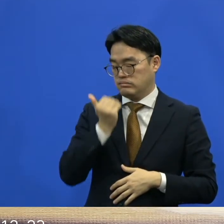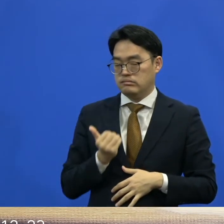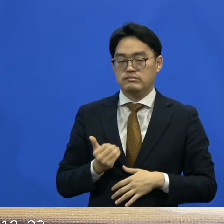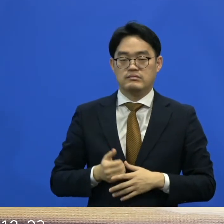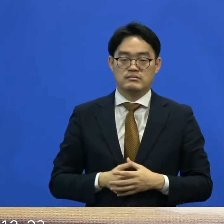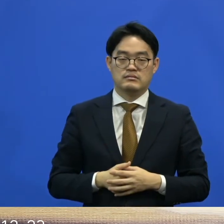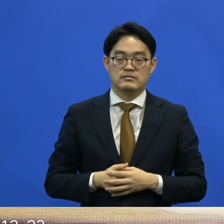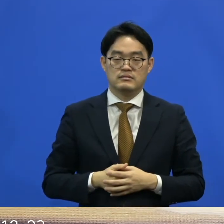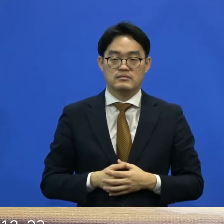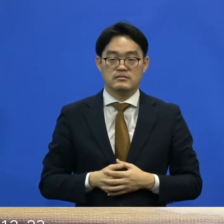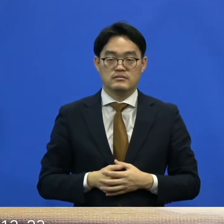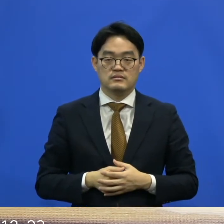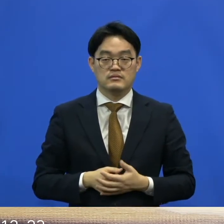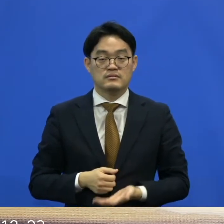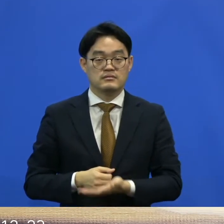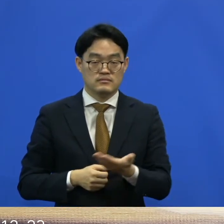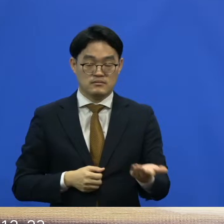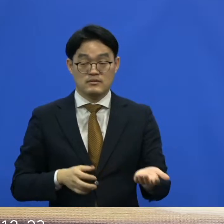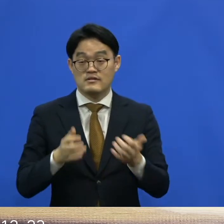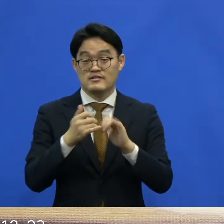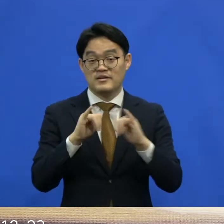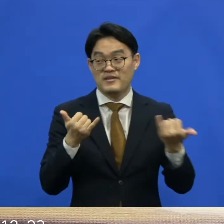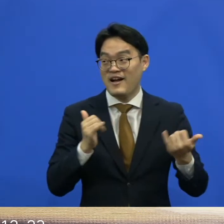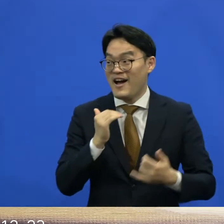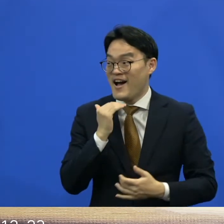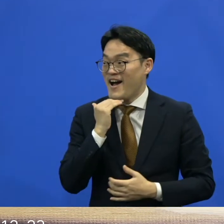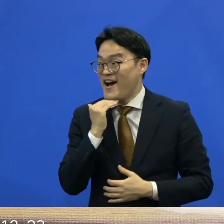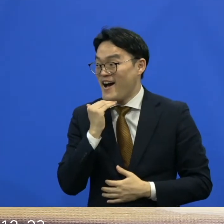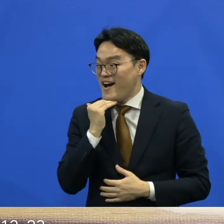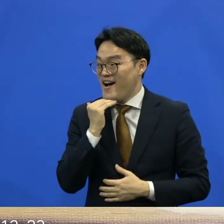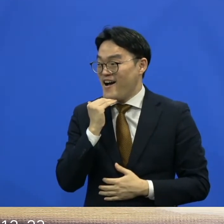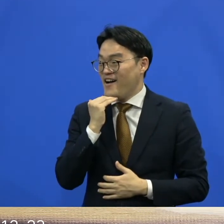사람들은 기다리다가 속이 타요.